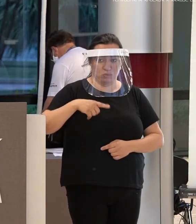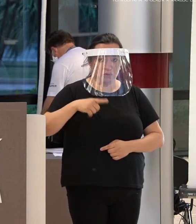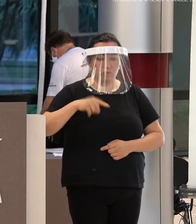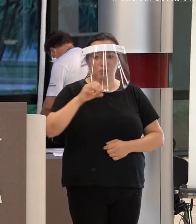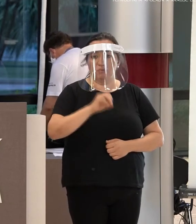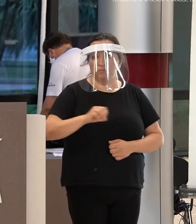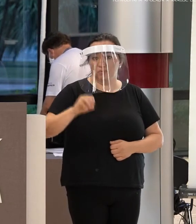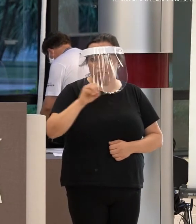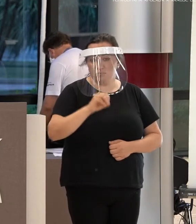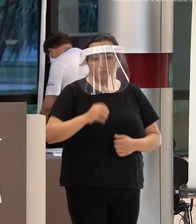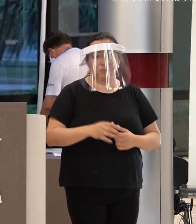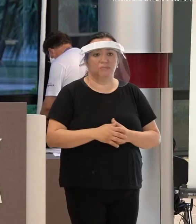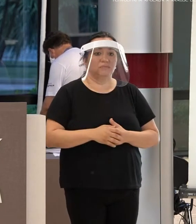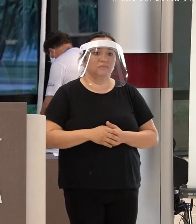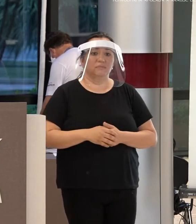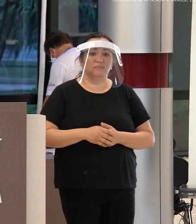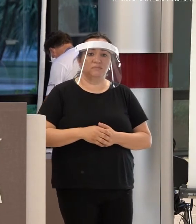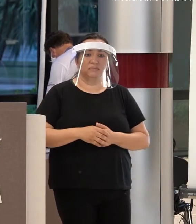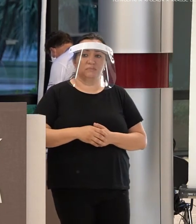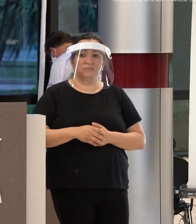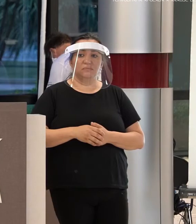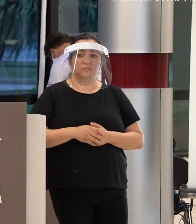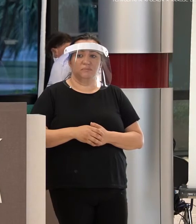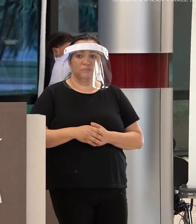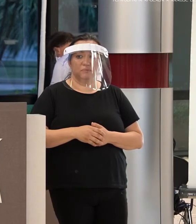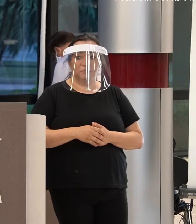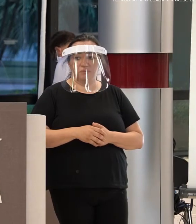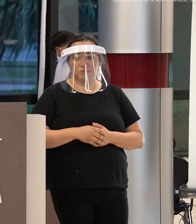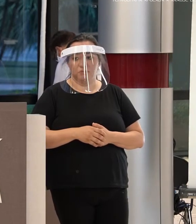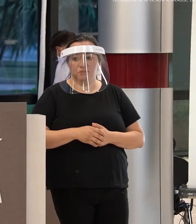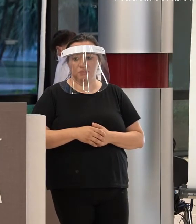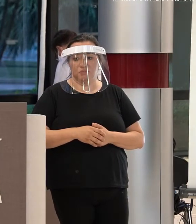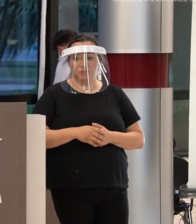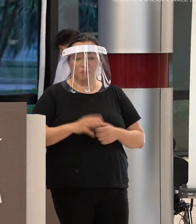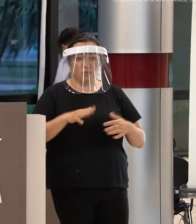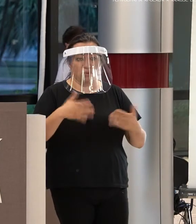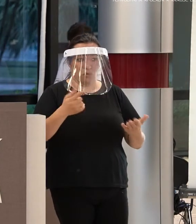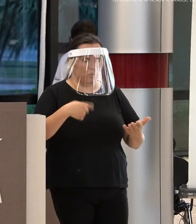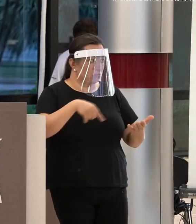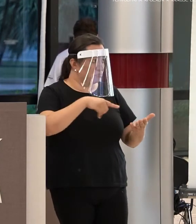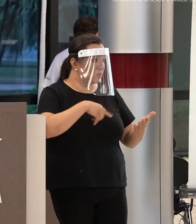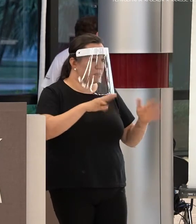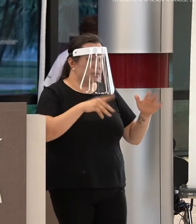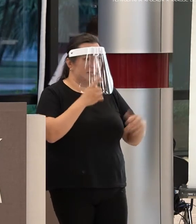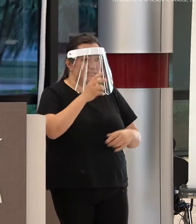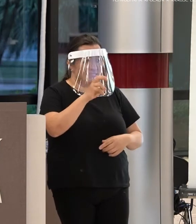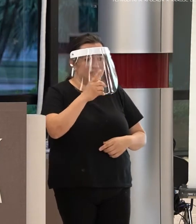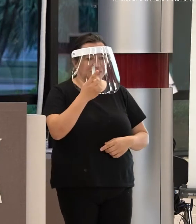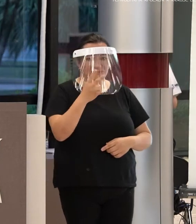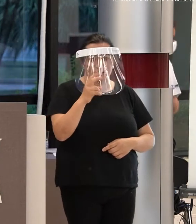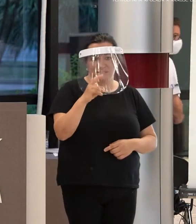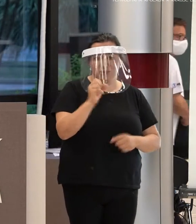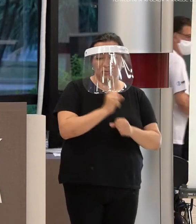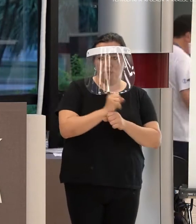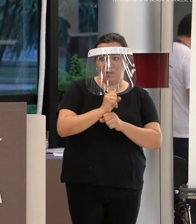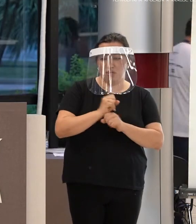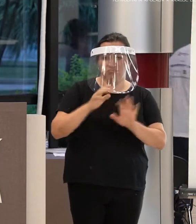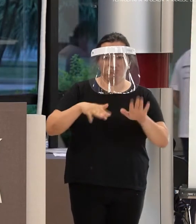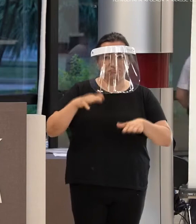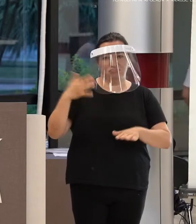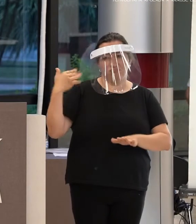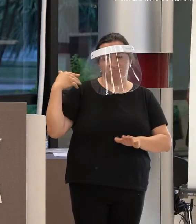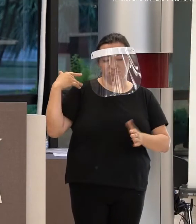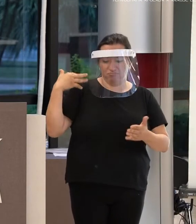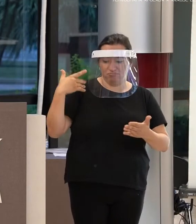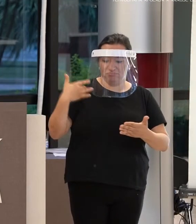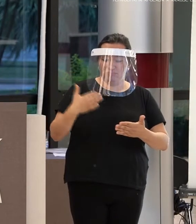tanto o custo-benefício, né? Mas quando a gente volta 15, 20, 25 anos atrás,